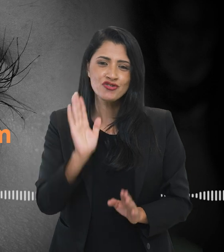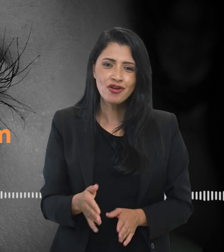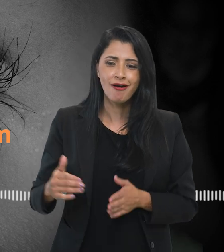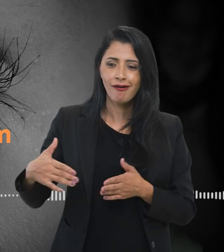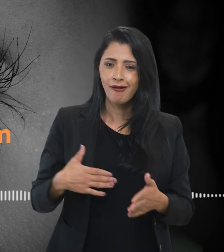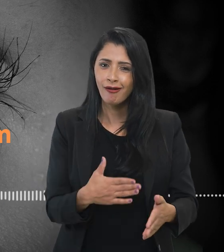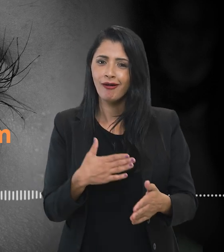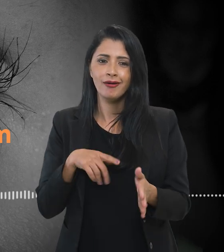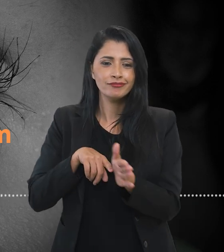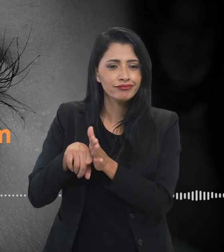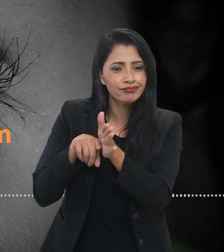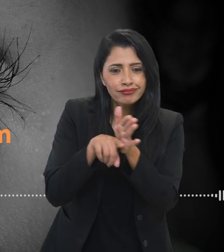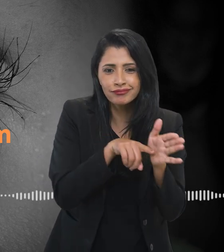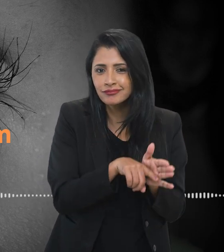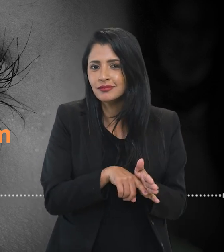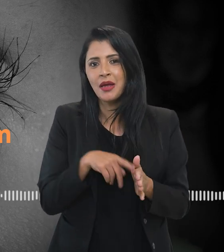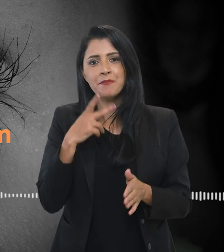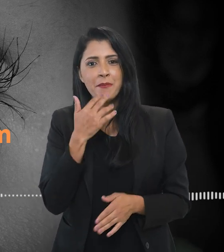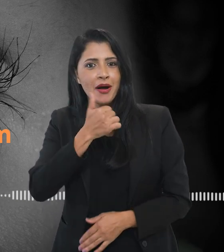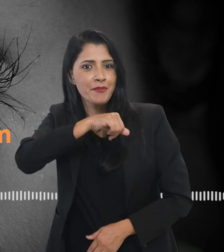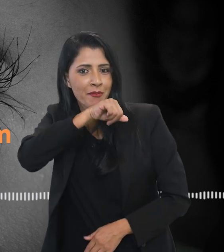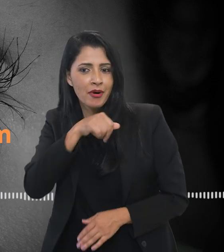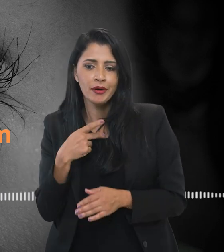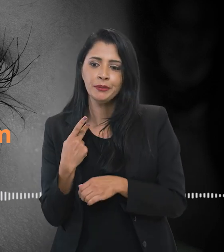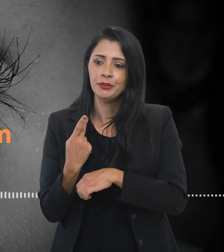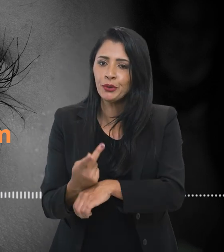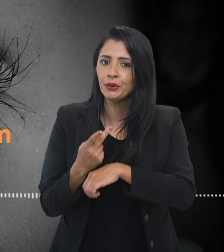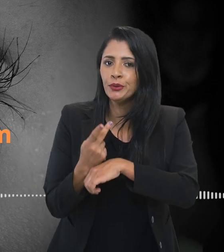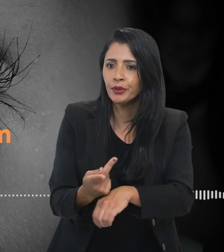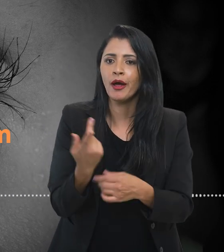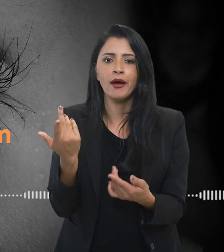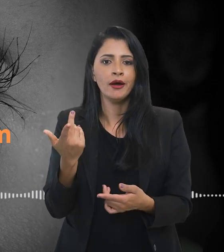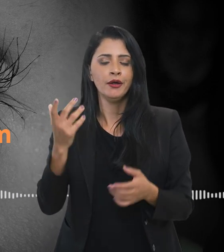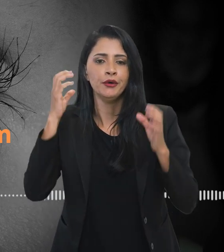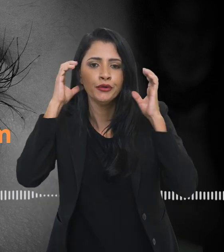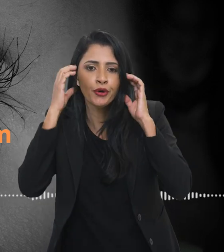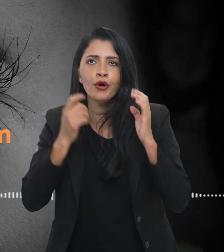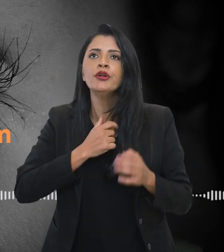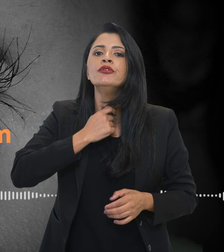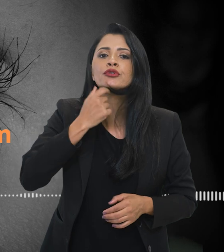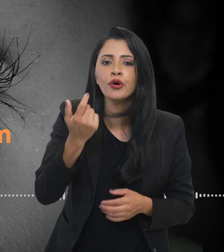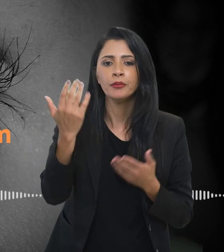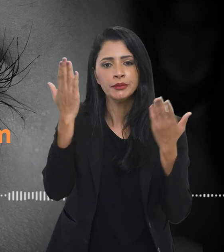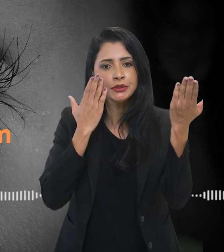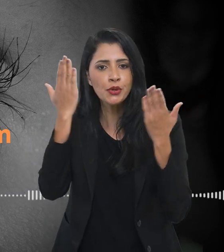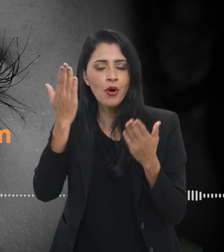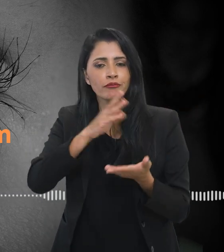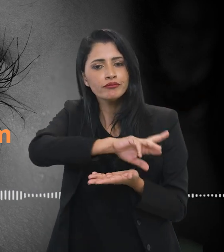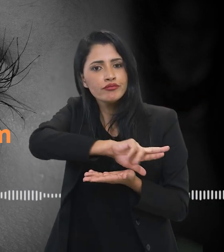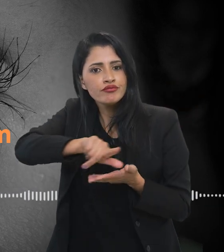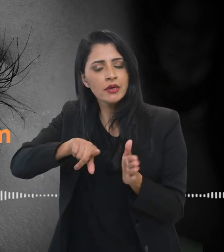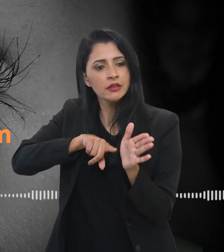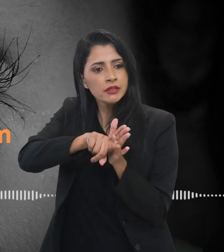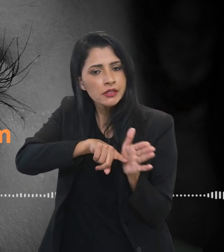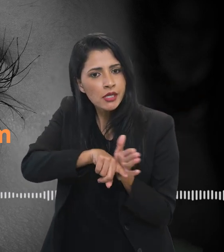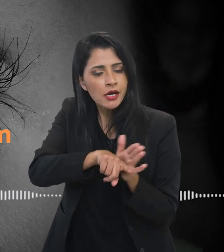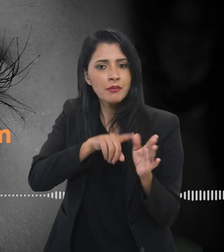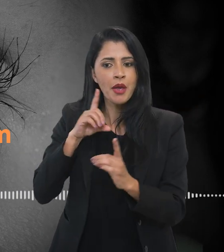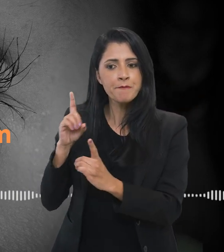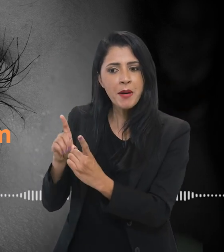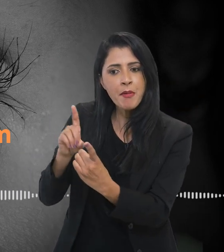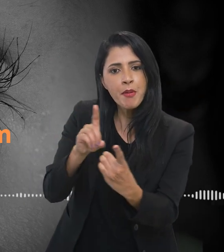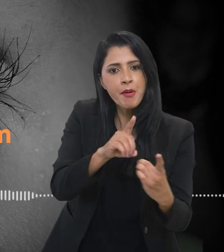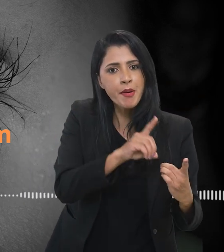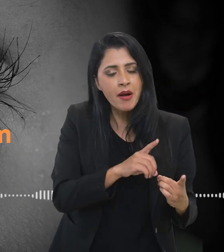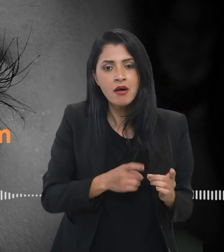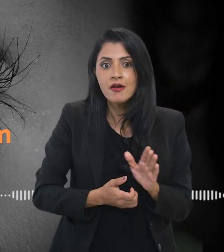um caminho gigantesco que todo pai percorre de procurar neurologista, fonoaudióloga, psicóloga, faz milhões de exames e